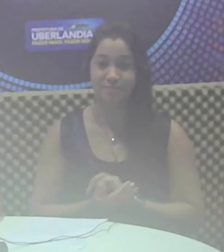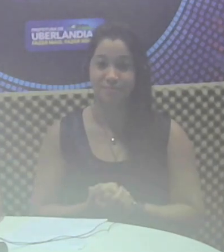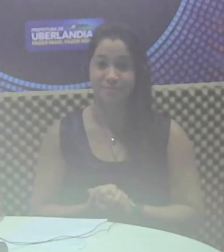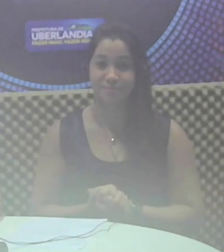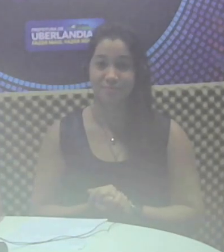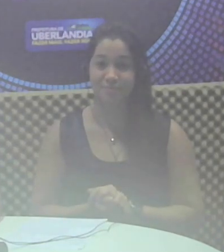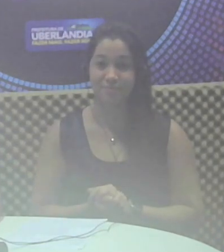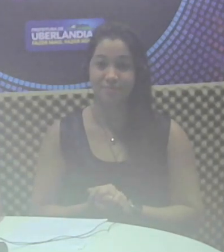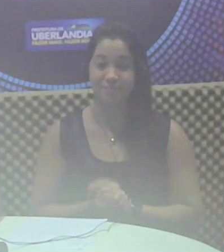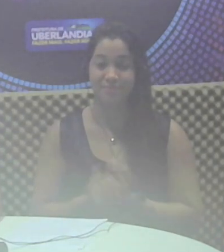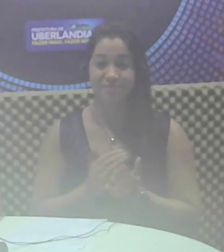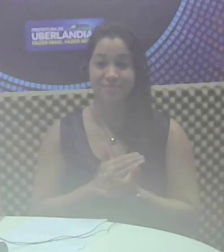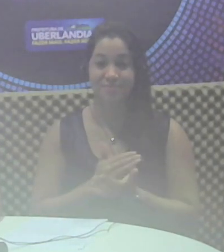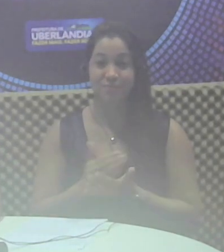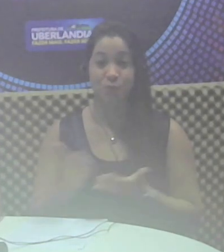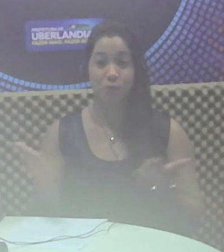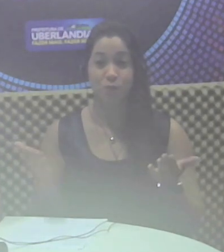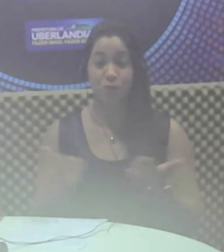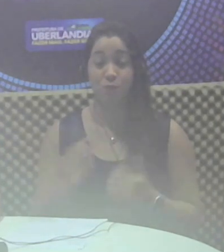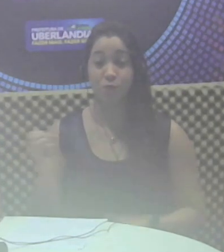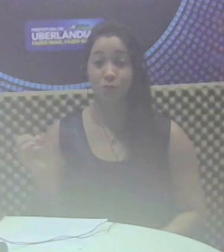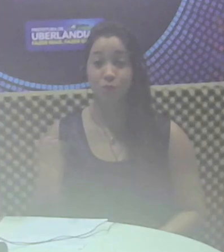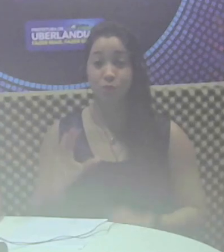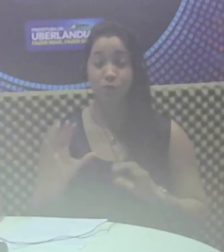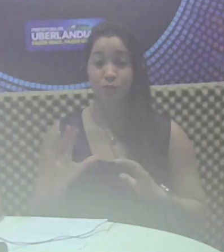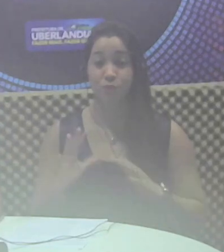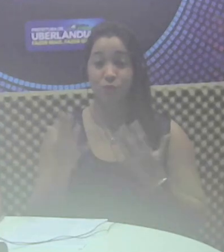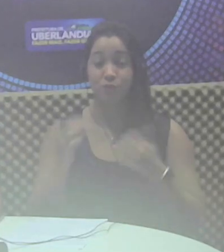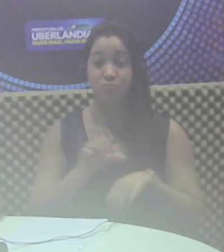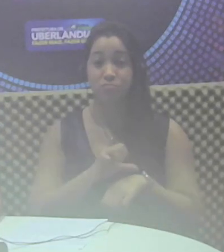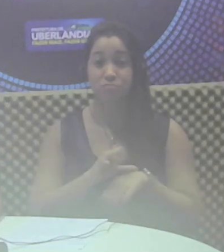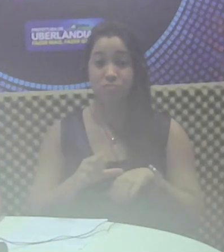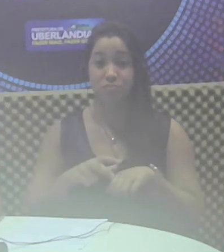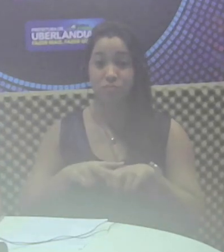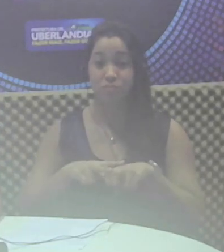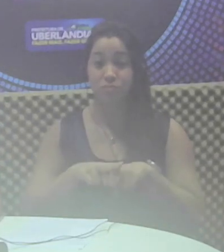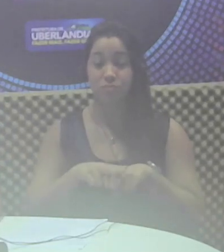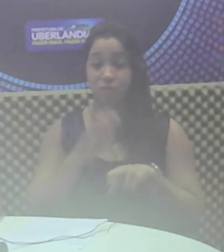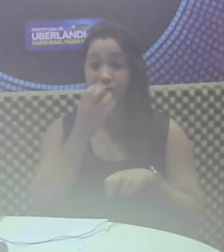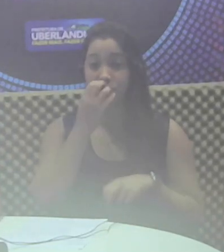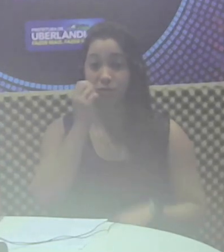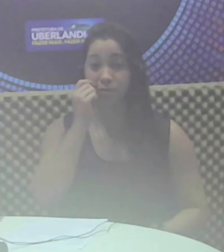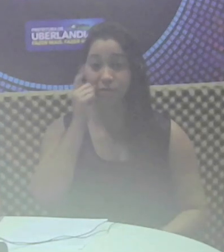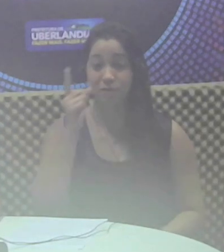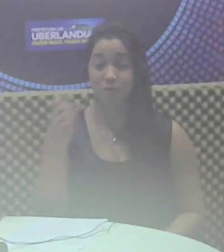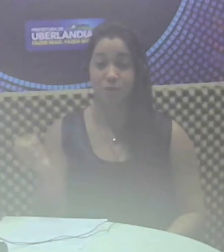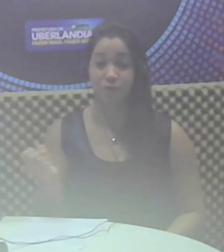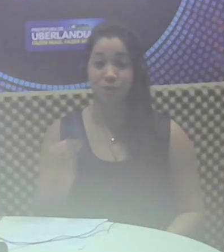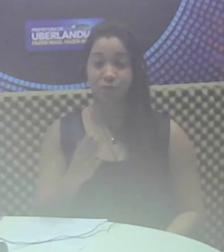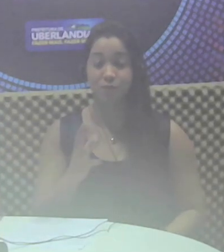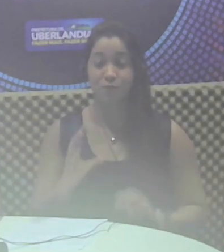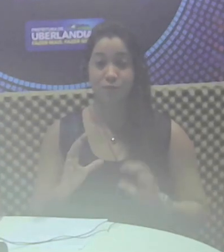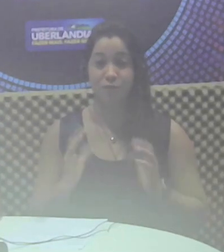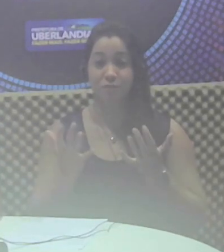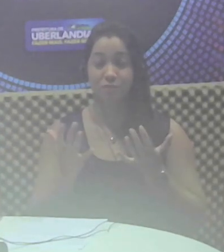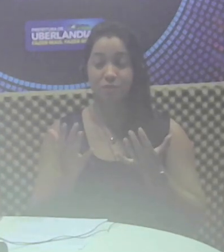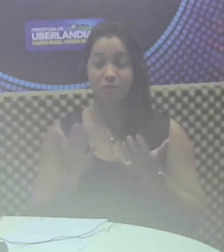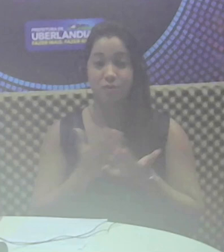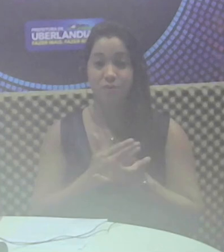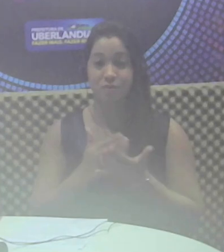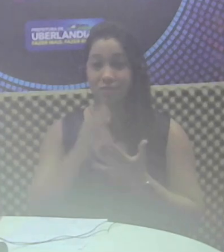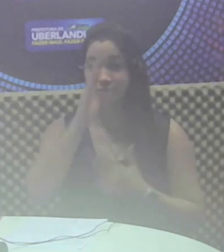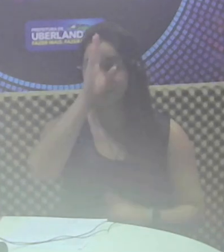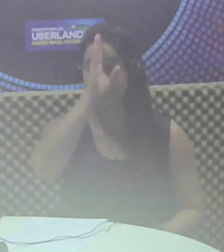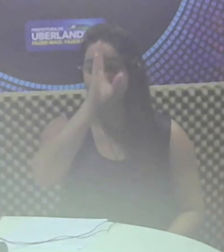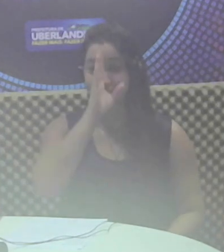Nacional. Teve início hoje um novo mutirão de castrações. A Prefeitura de Uberlândia está com um novo ciclo de castrações gratuitas